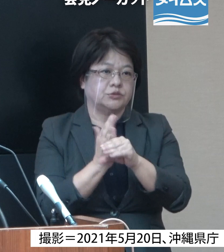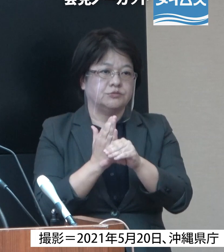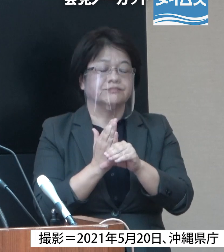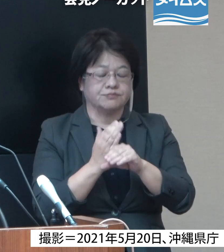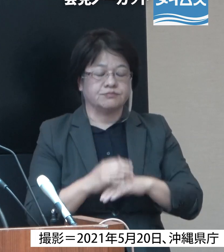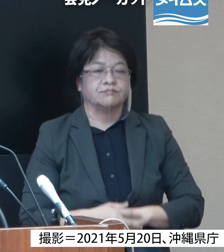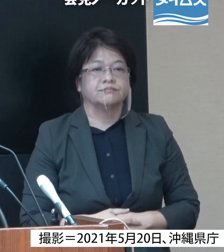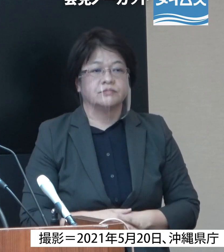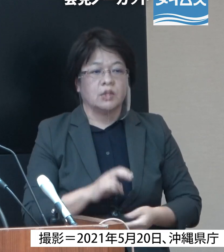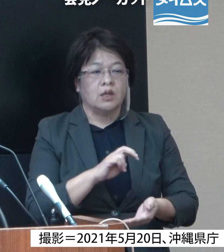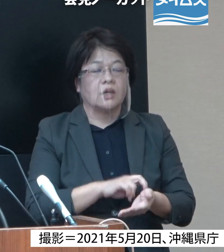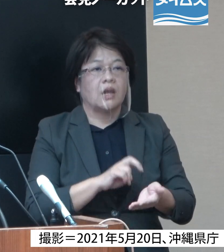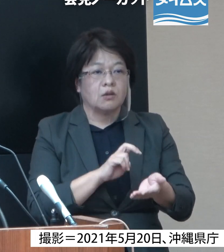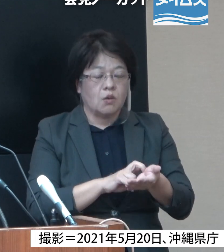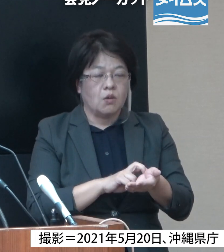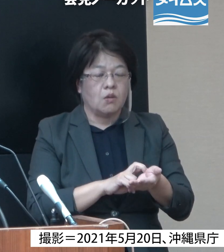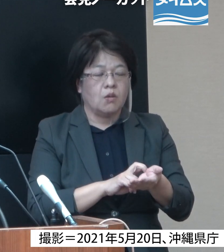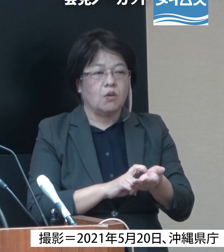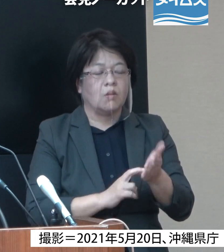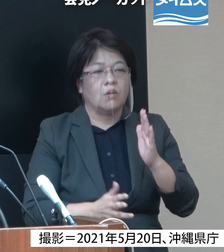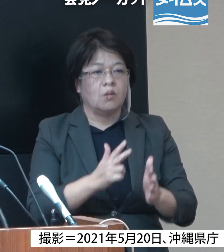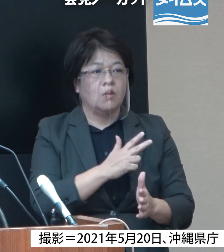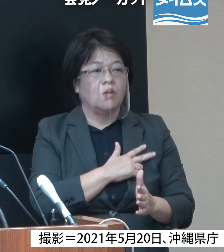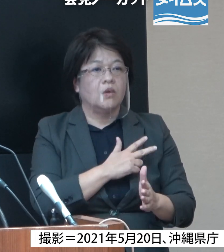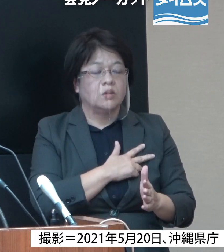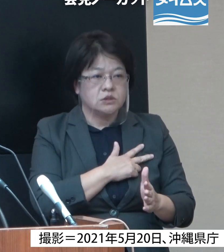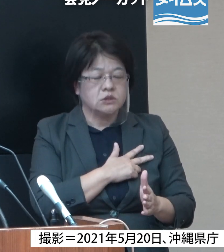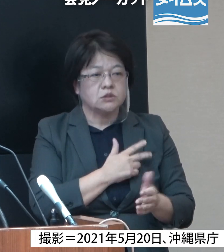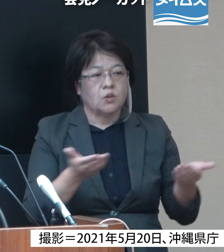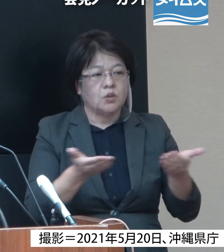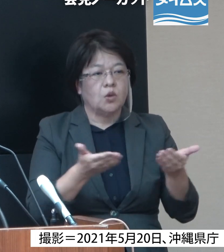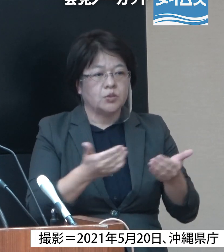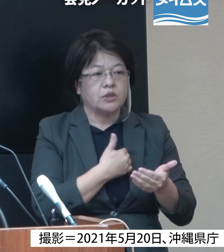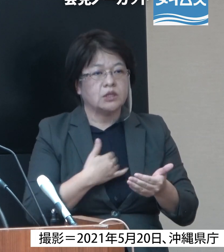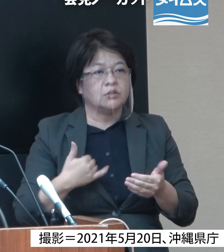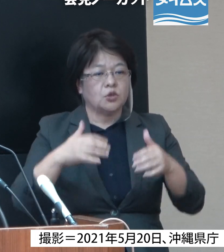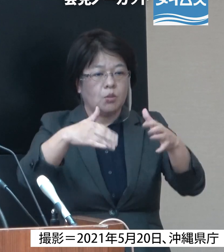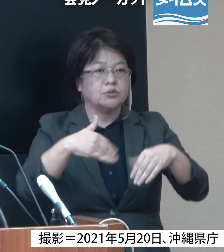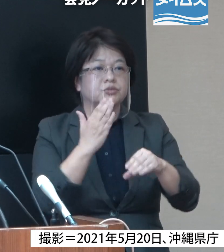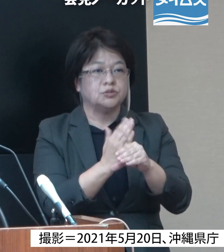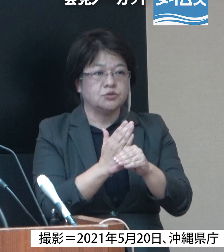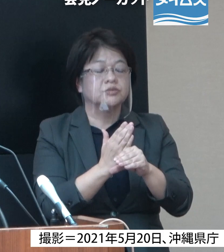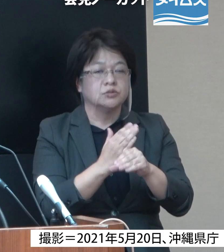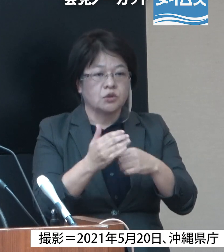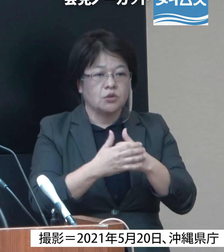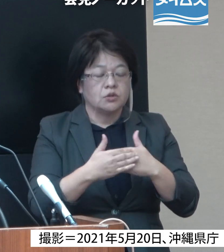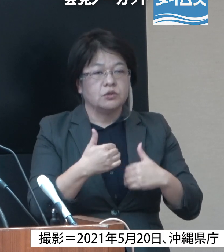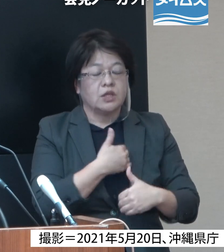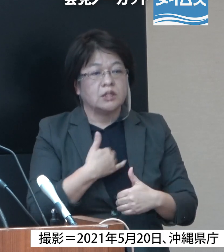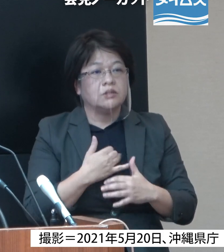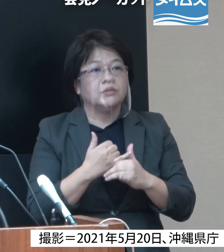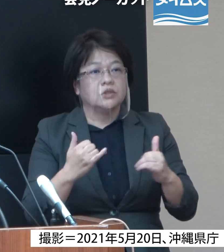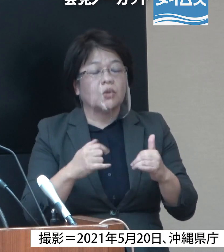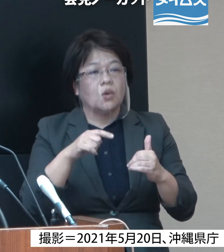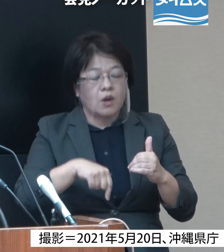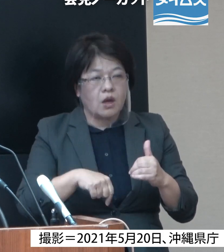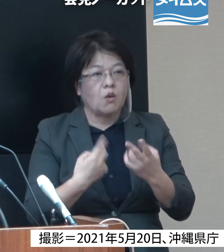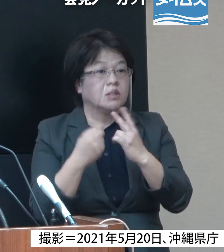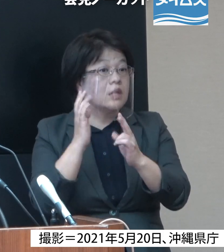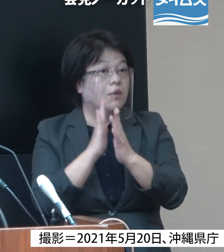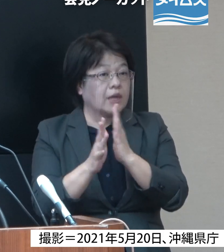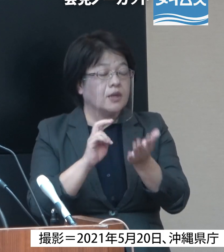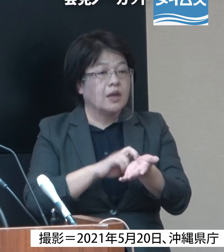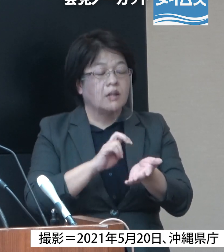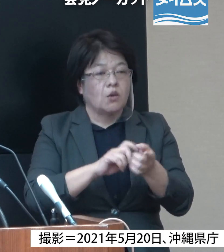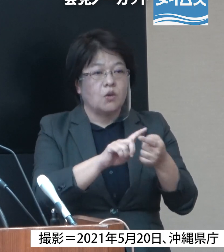務等に従事していただける方についても募集を行っていますので、ご協力をいただける方はぜひ沖縄県看護協会